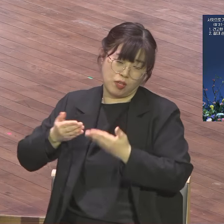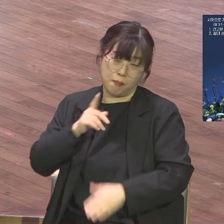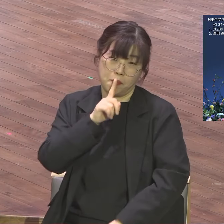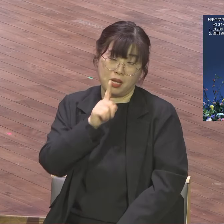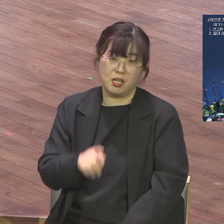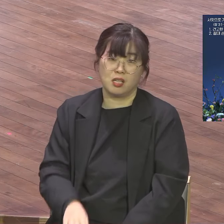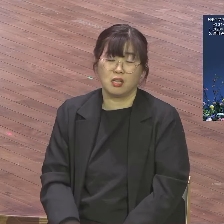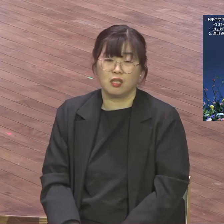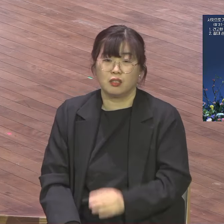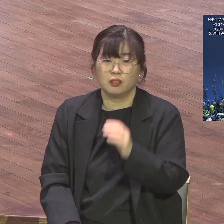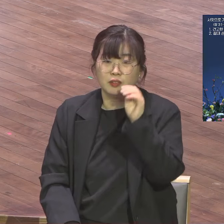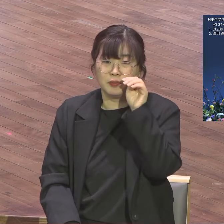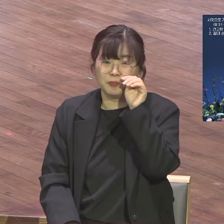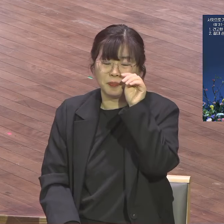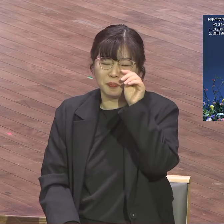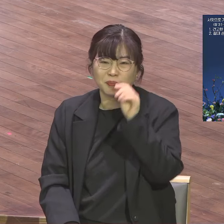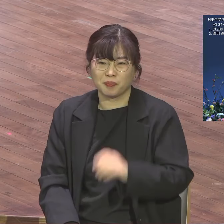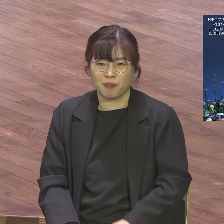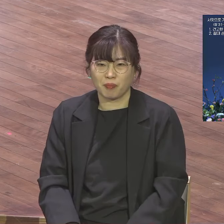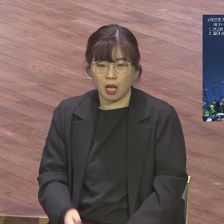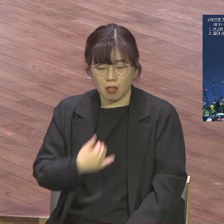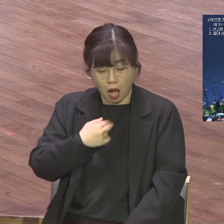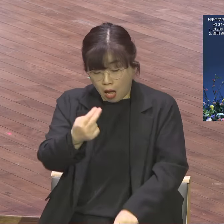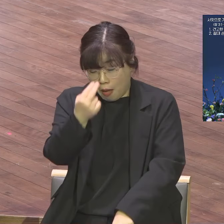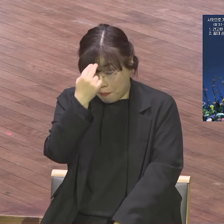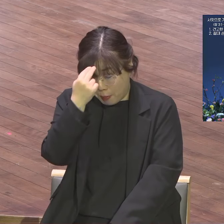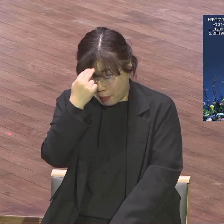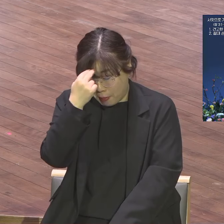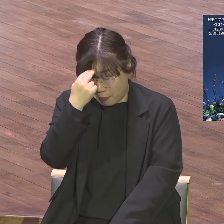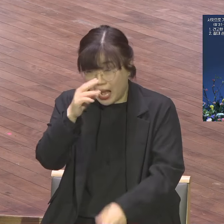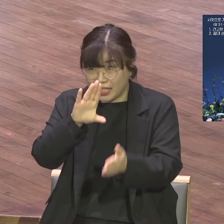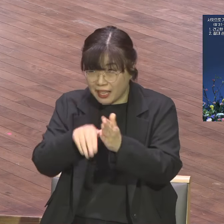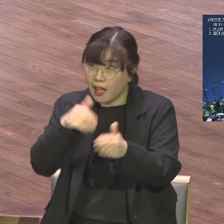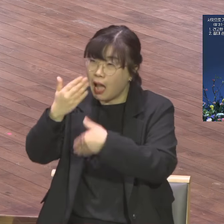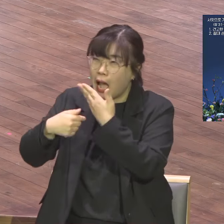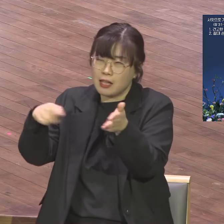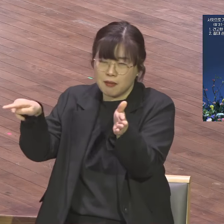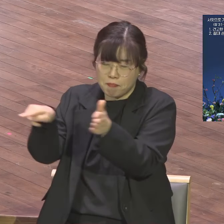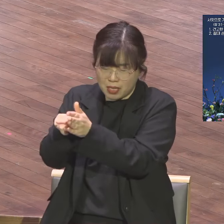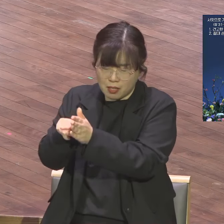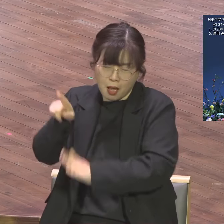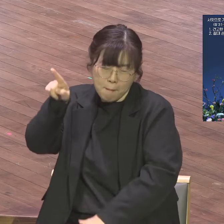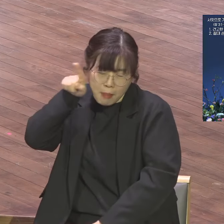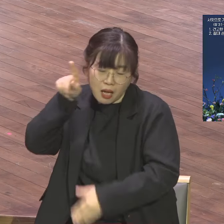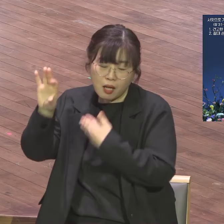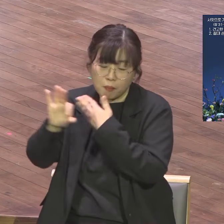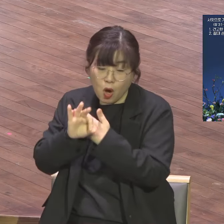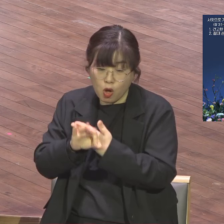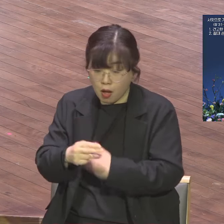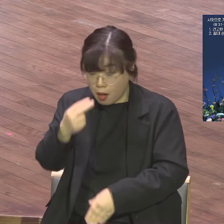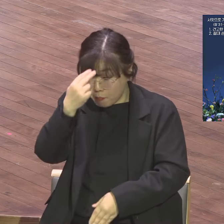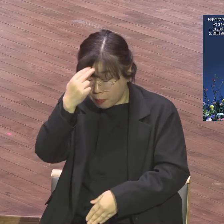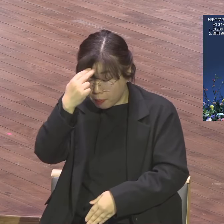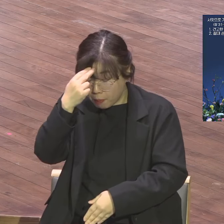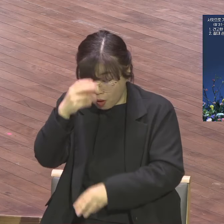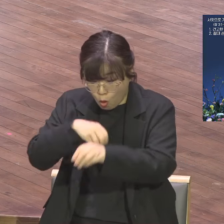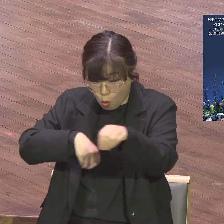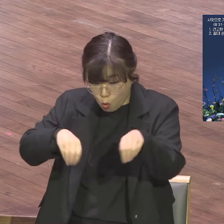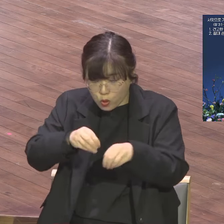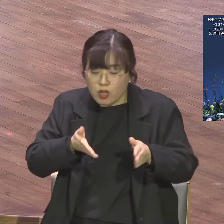길러주겠다. 막힌 곳 닫힌 길을 열어주겠다. 이게 지도라는